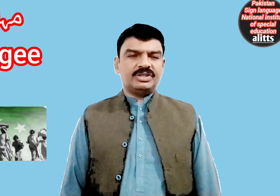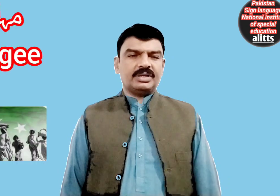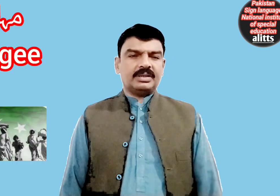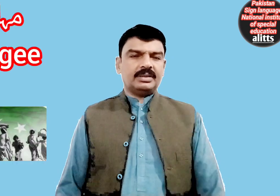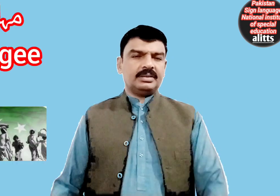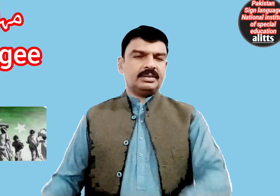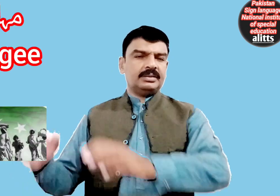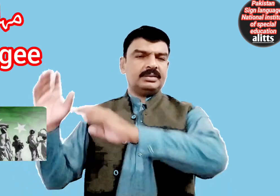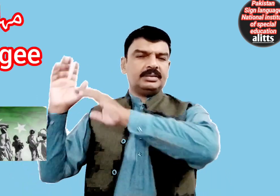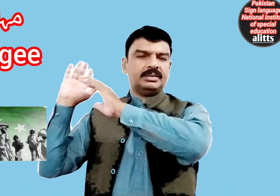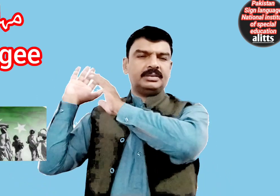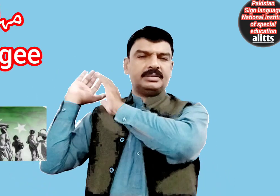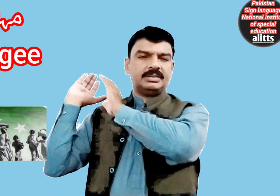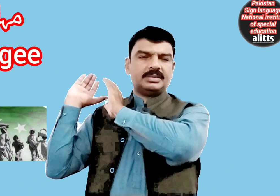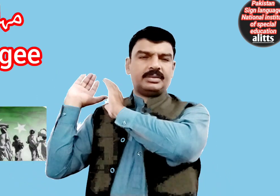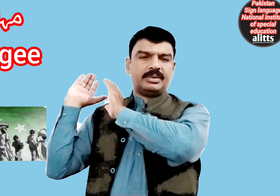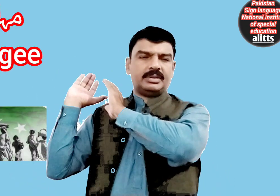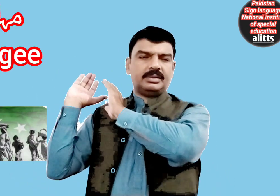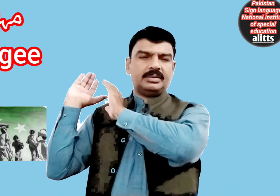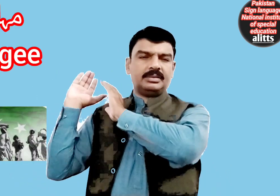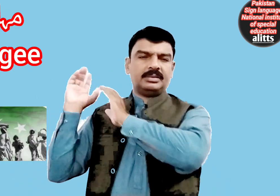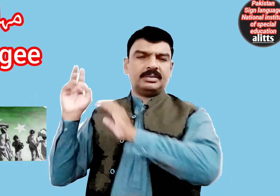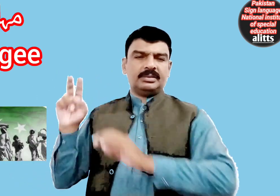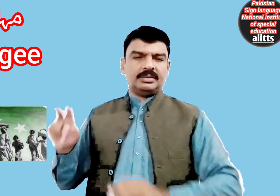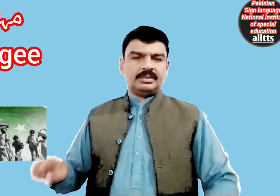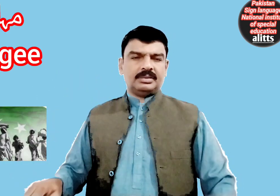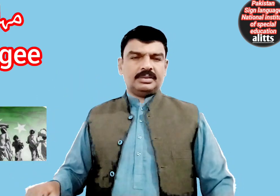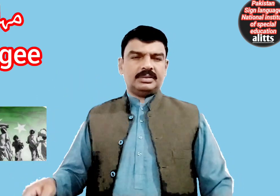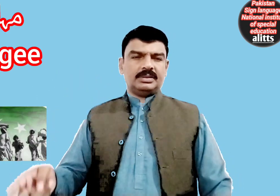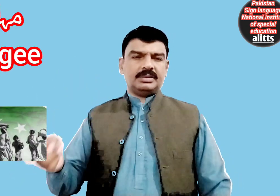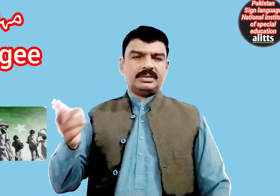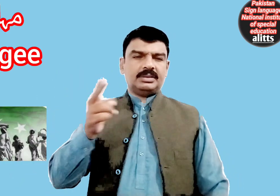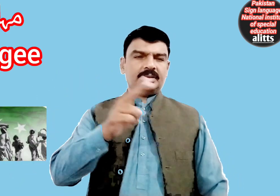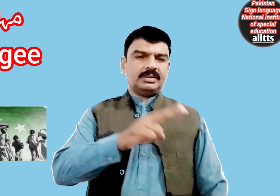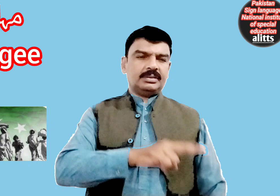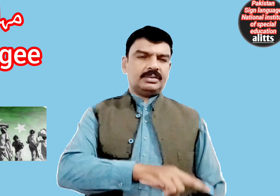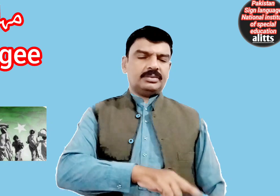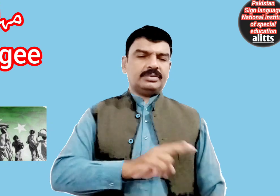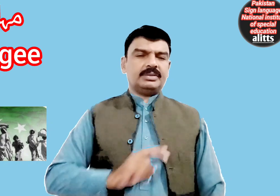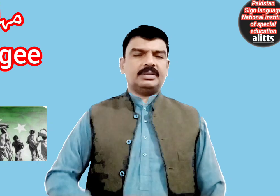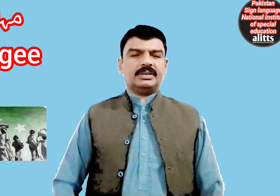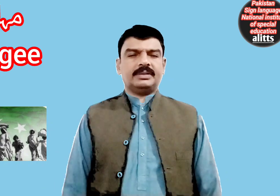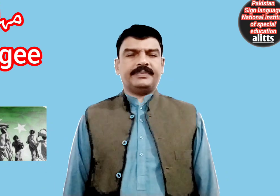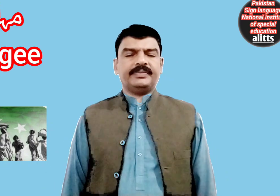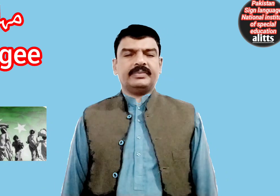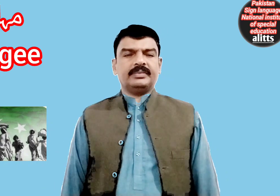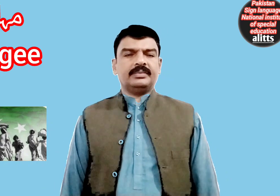मुहाजर, सामान एक जगह से दूसरी जगह।